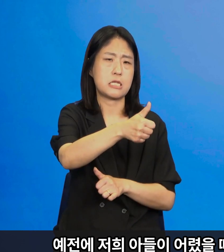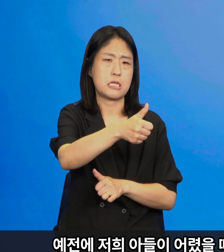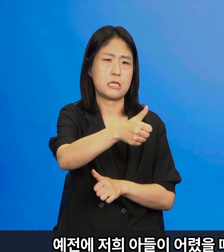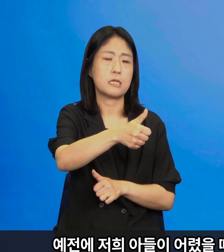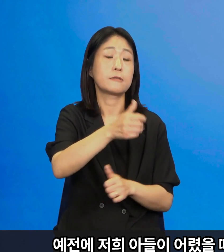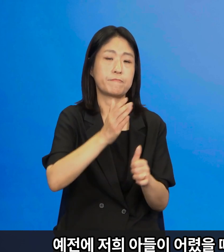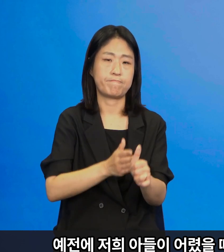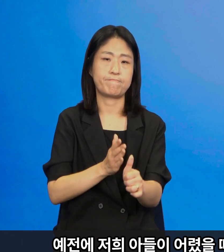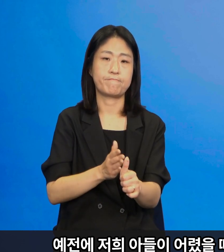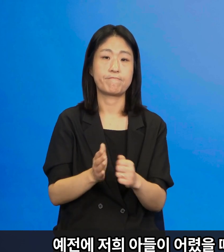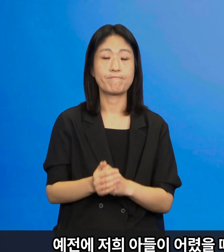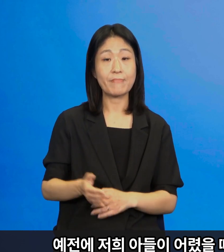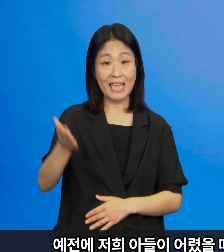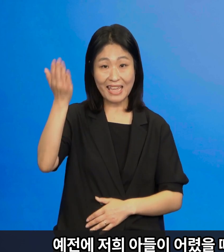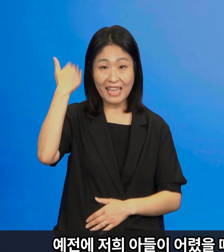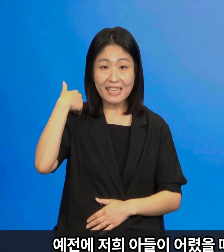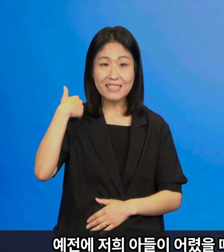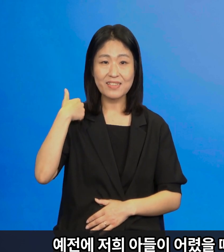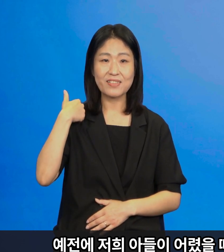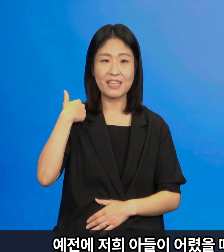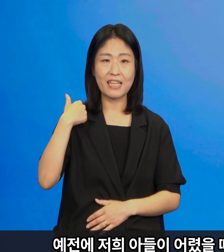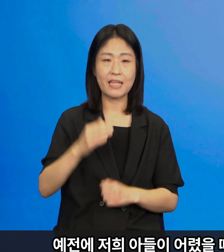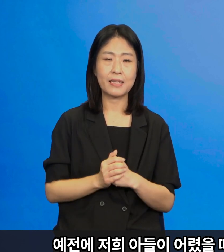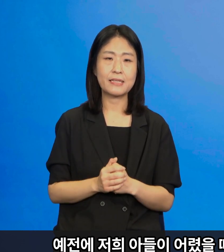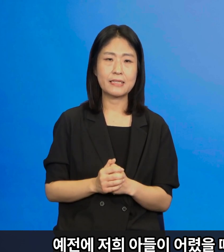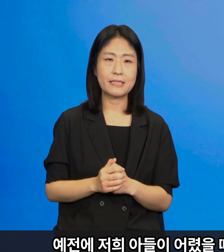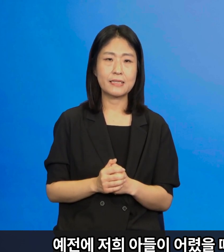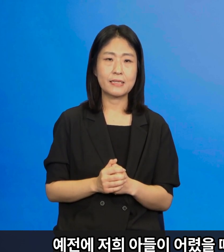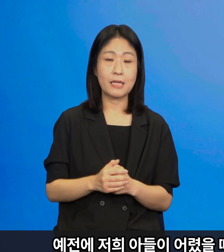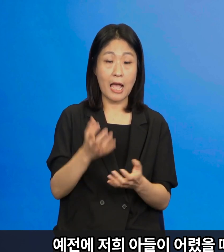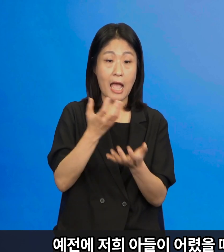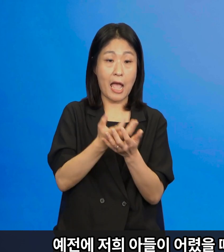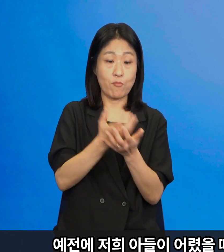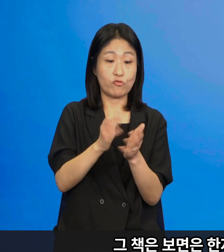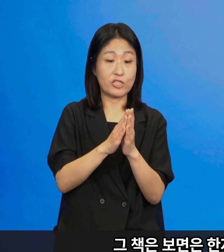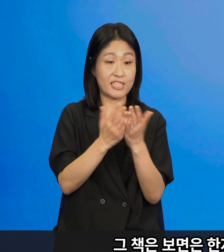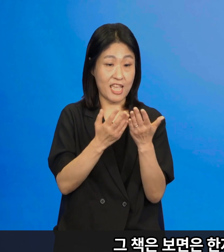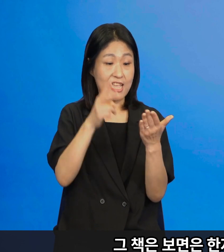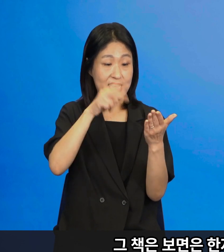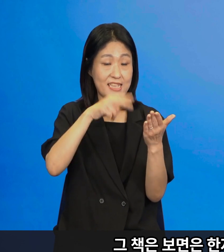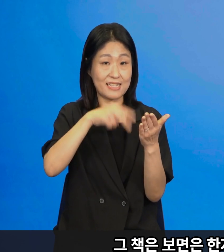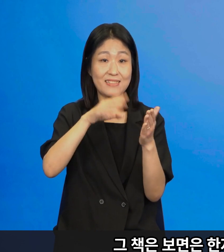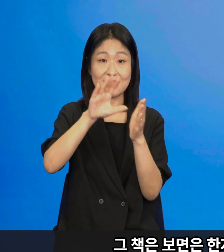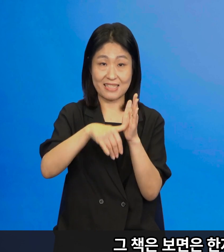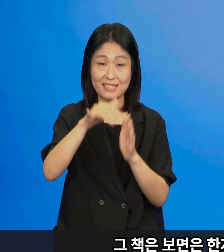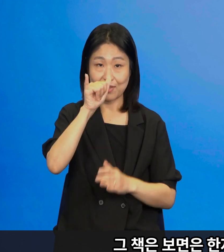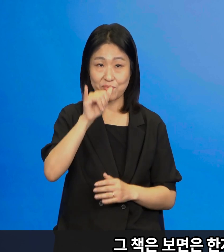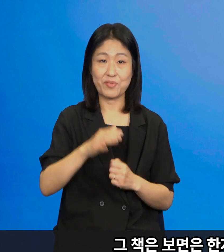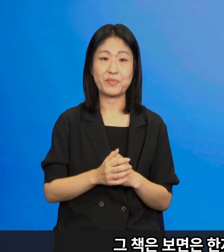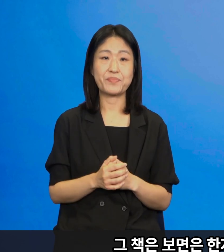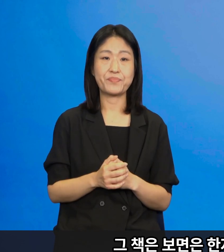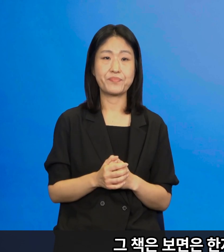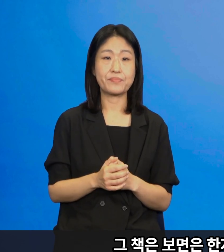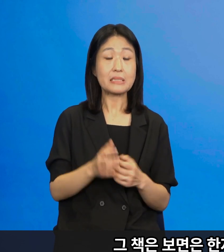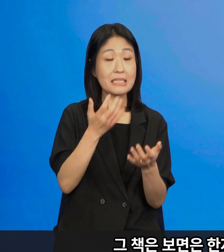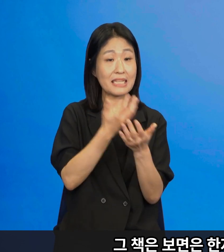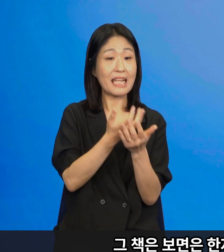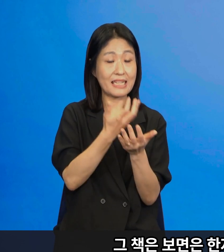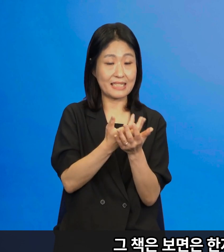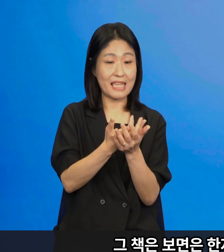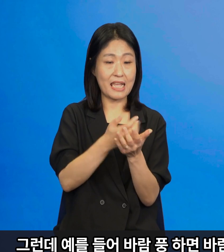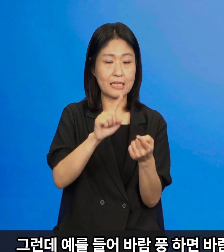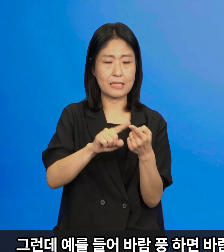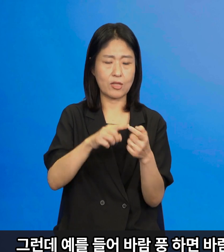예전에 저희 아들이 어렸을 때 마법 천자문이라는 책을 봤어요. 그 책은 보면은 한자를 알려주는